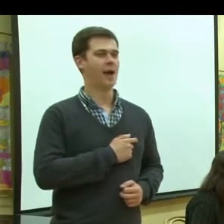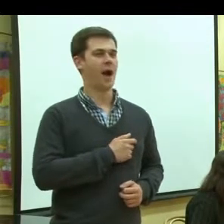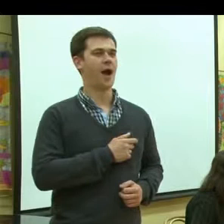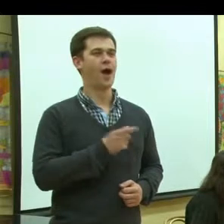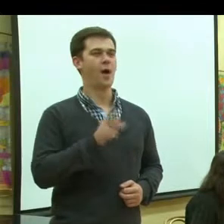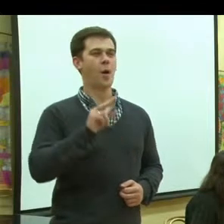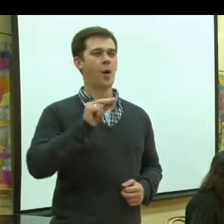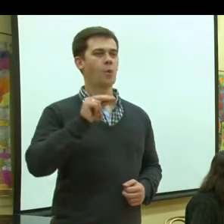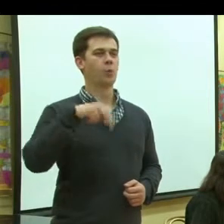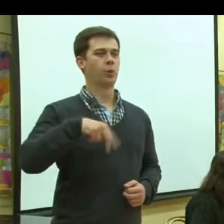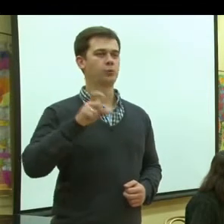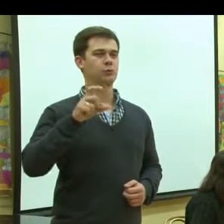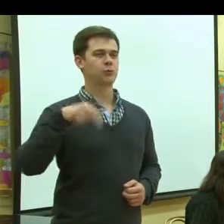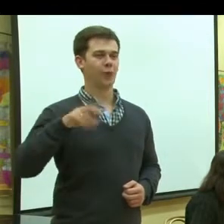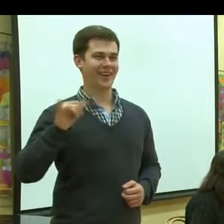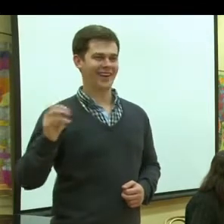Pulsuje.